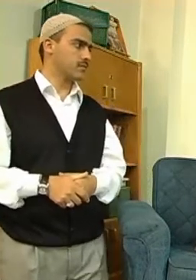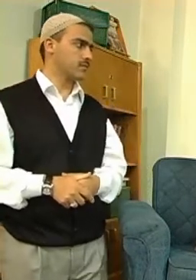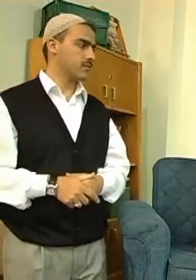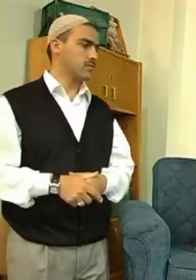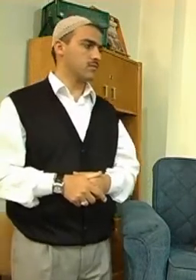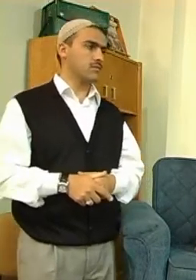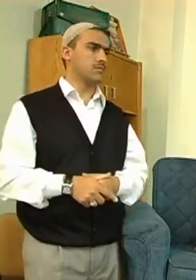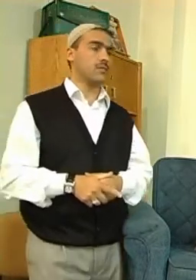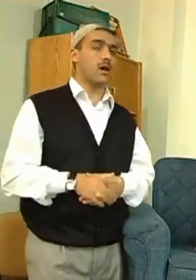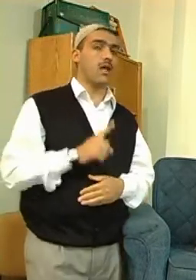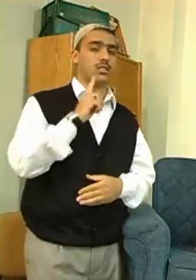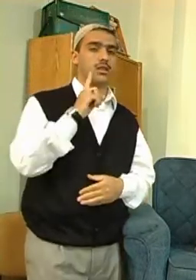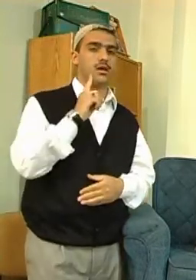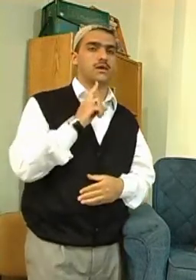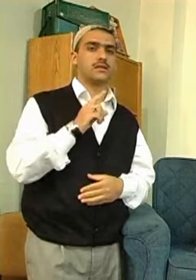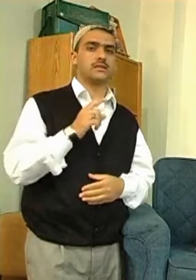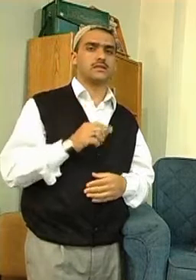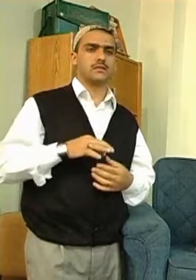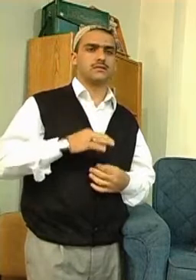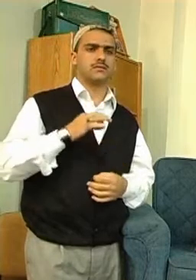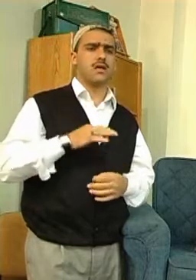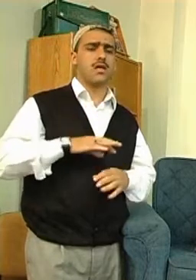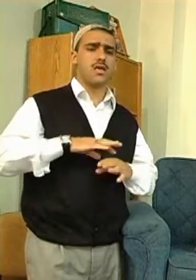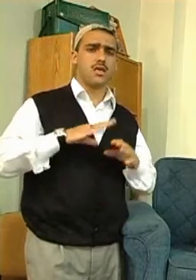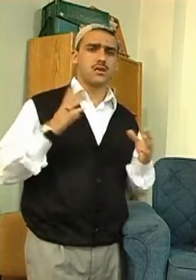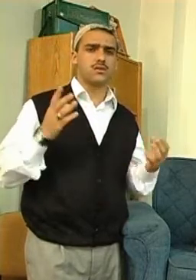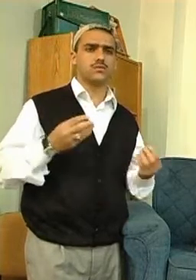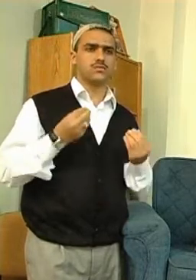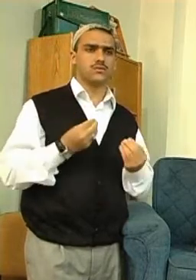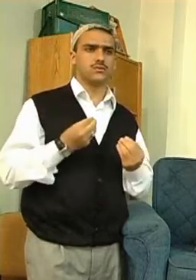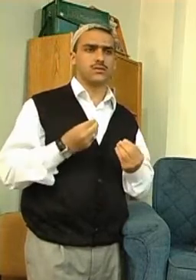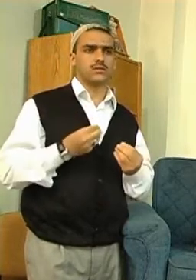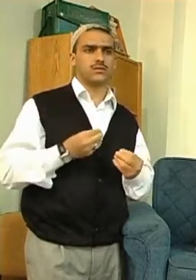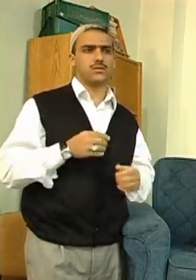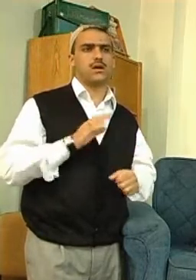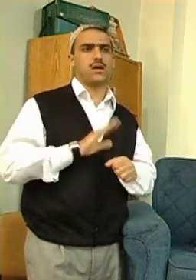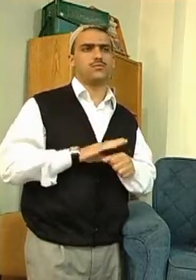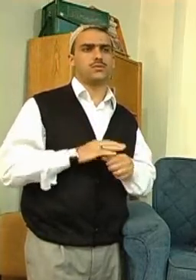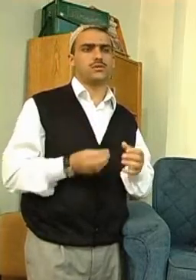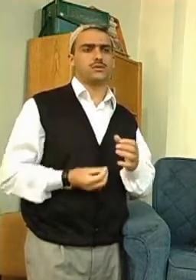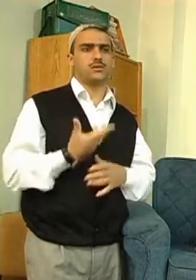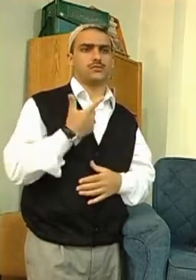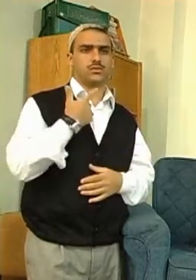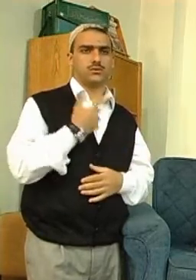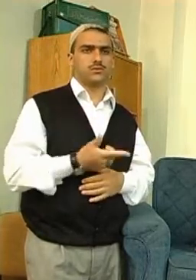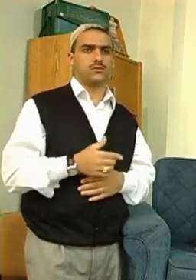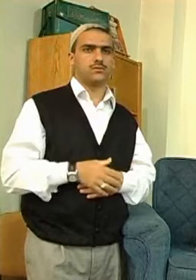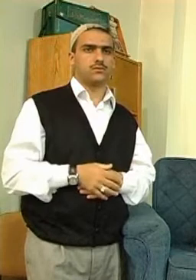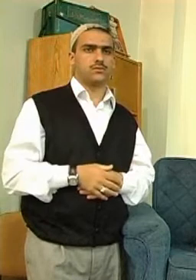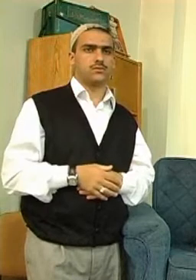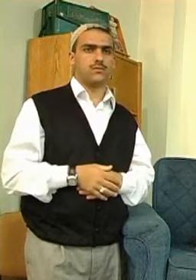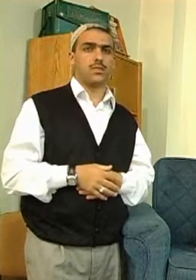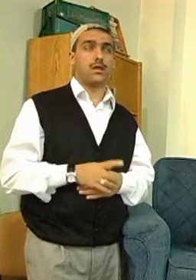bir istidatta yaratmış. Yani ahsen takvim deyince insan istidadının mükemmelliği. İnsanın bütün ilahi isimlere